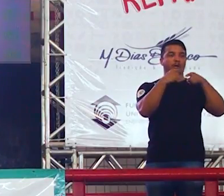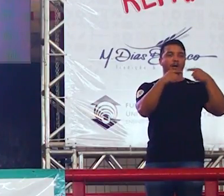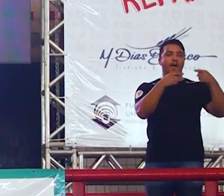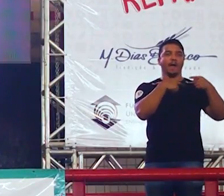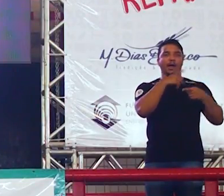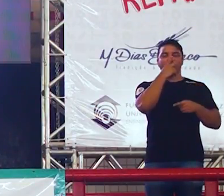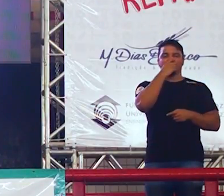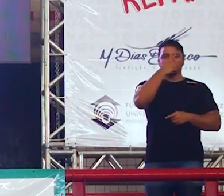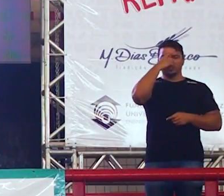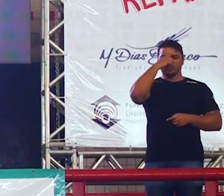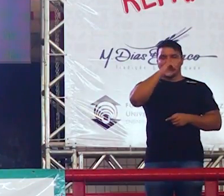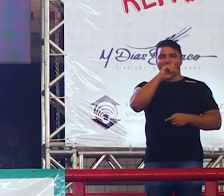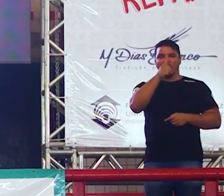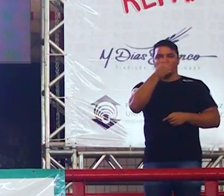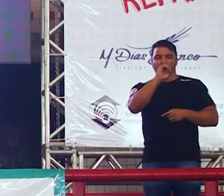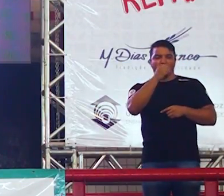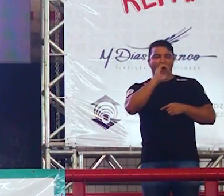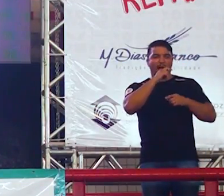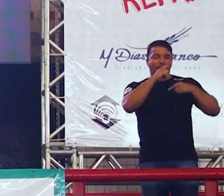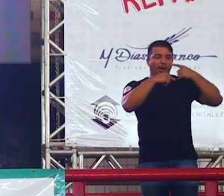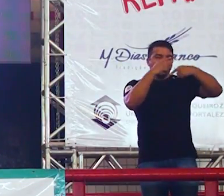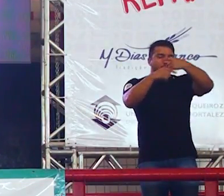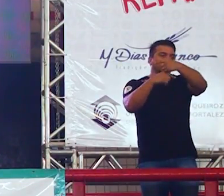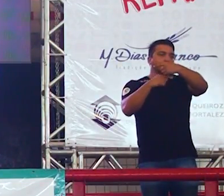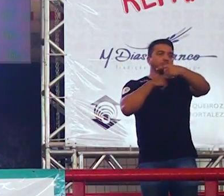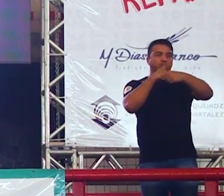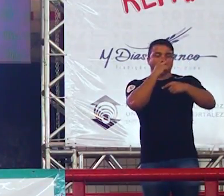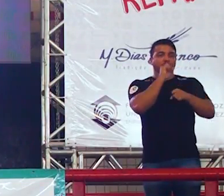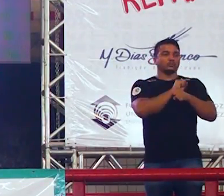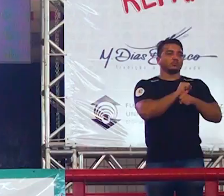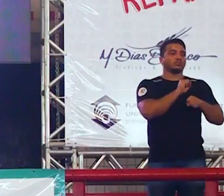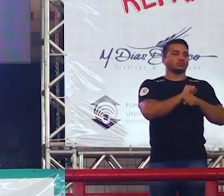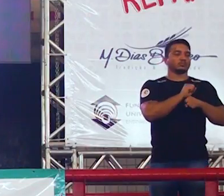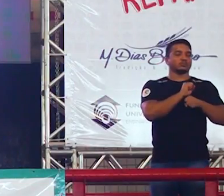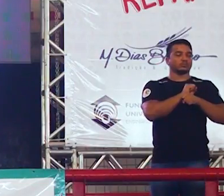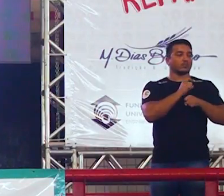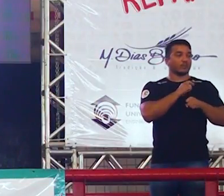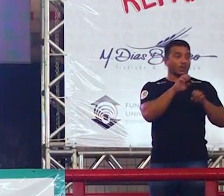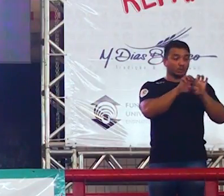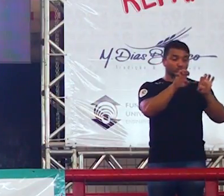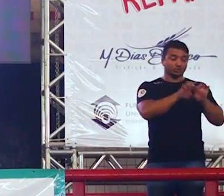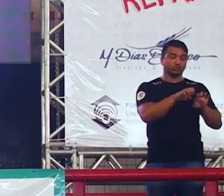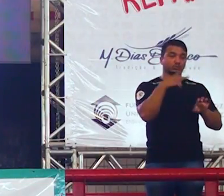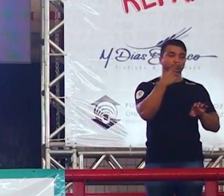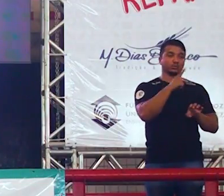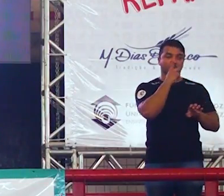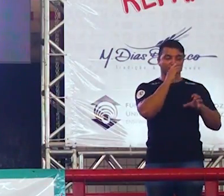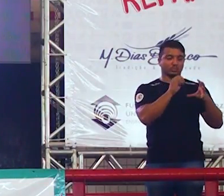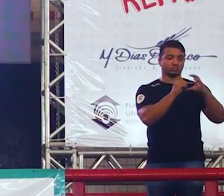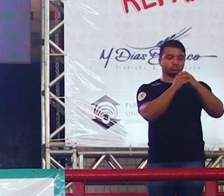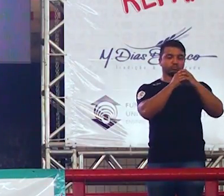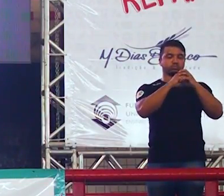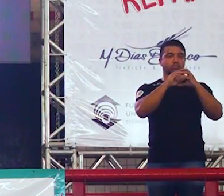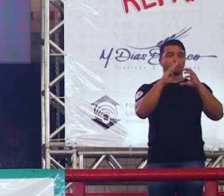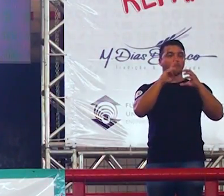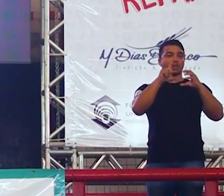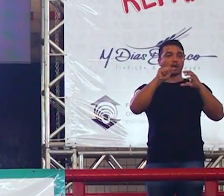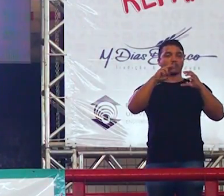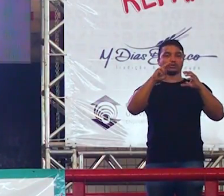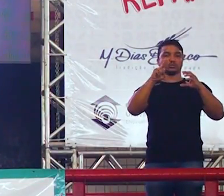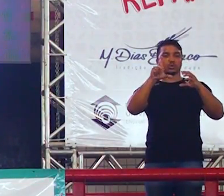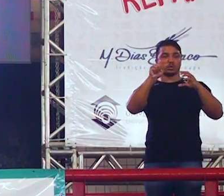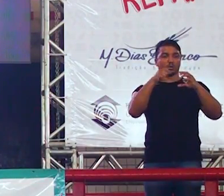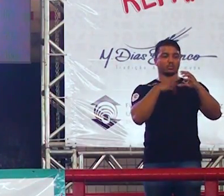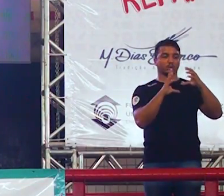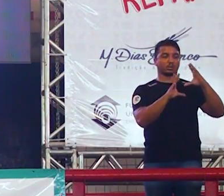de 10 dias depois da fecundação, espera-se que a estrutura na forma de blástula já vai se prender